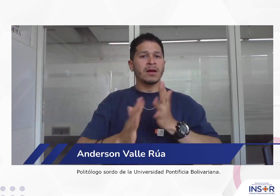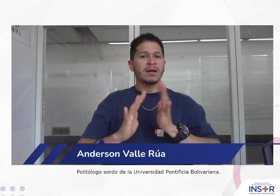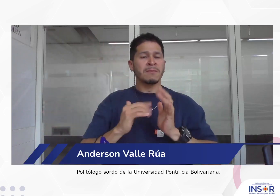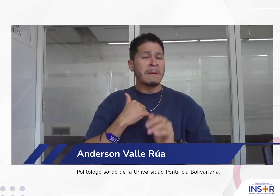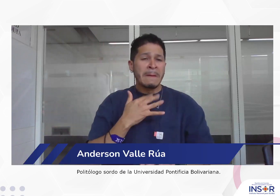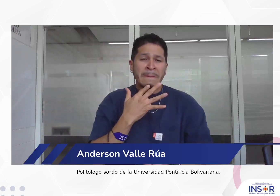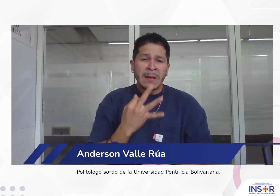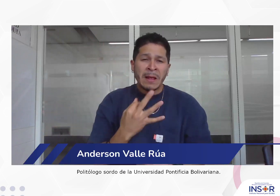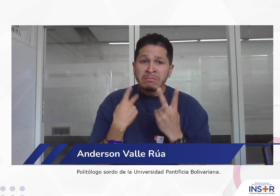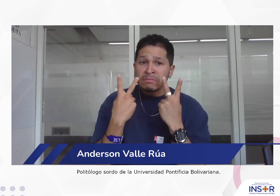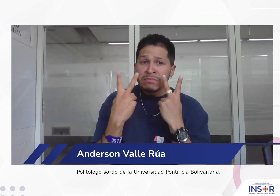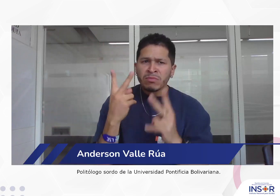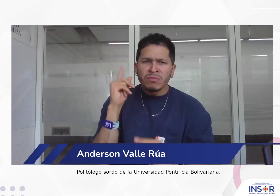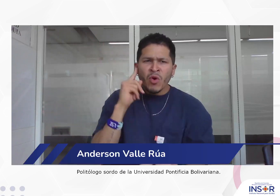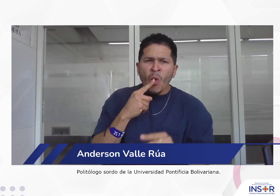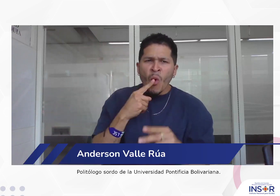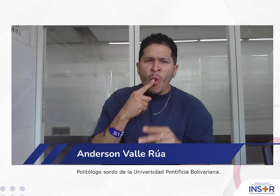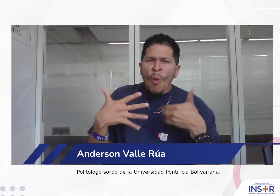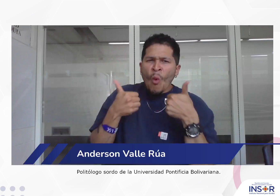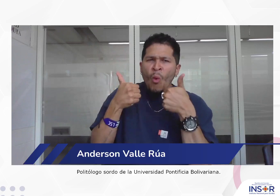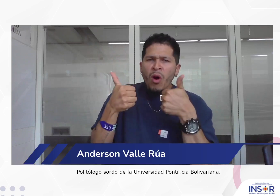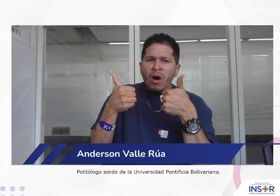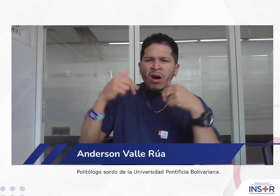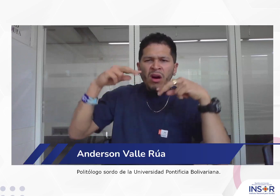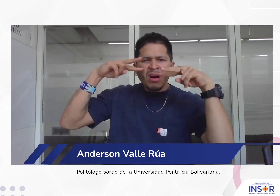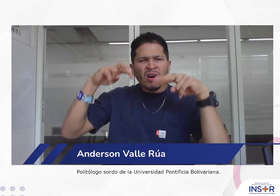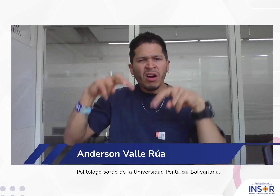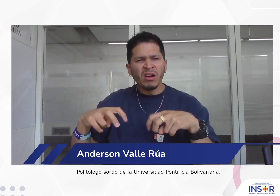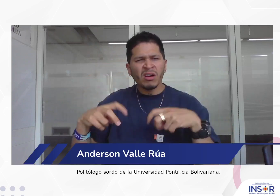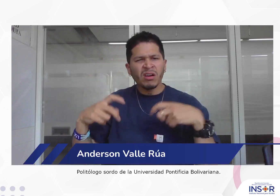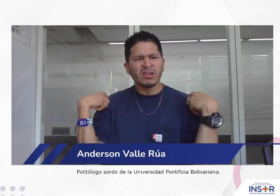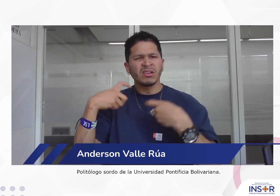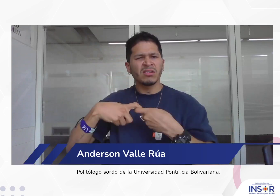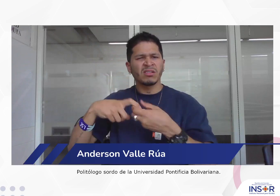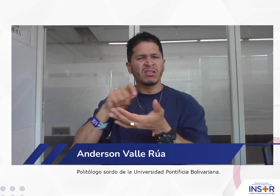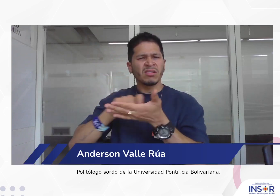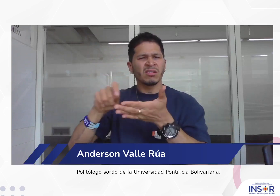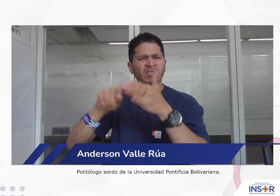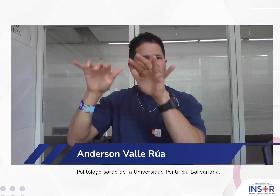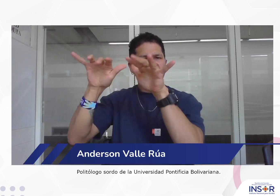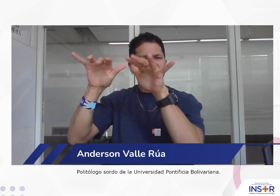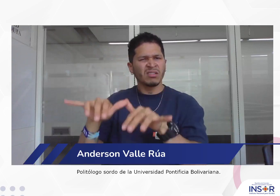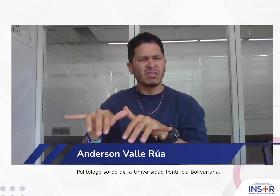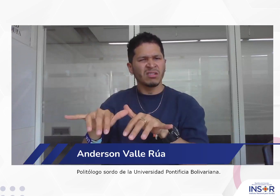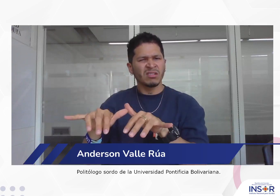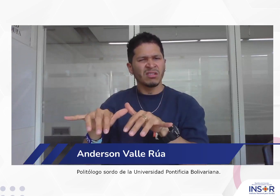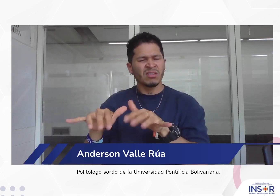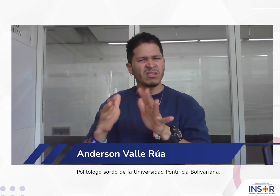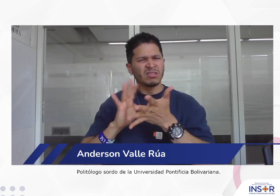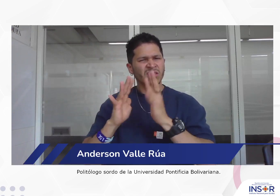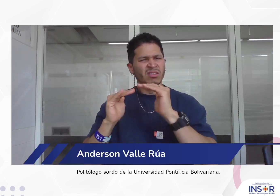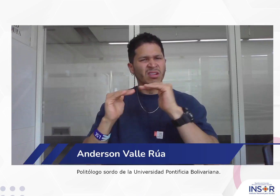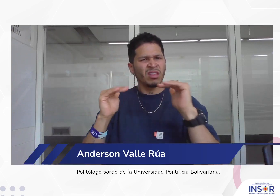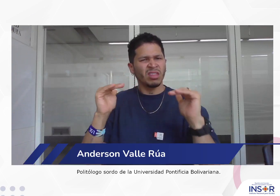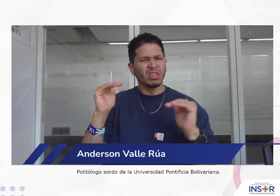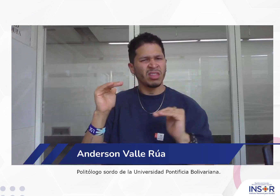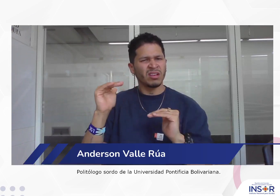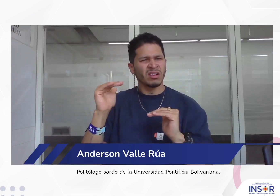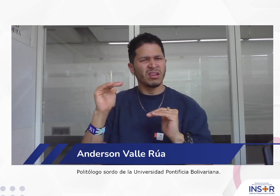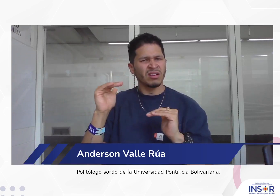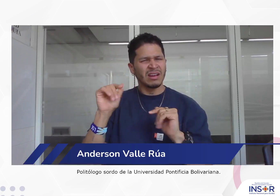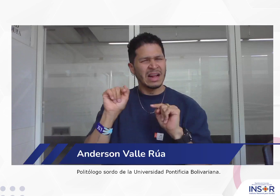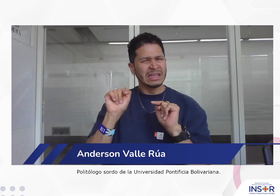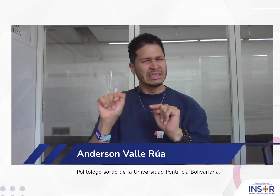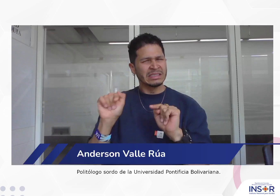y es el del uso de la lengua de señas. Se requiere una postura desde lo académico del tema del ser sordo, y aquí hay un